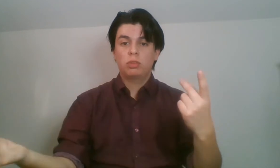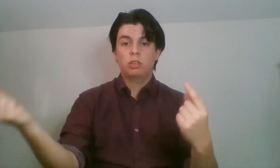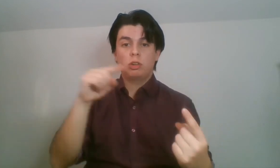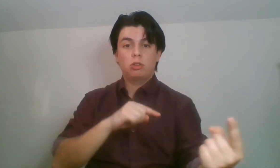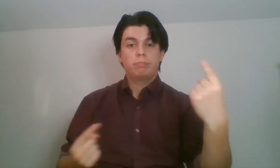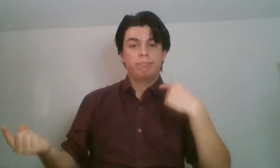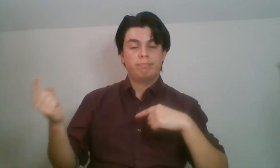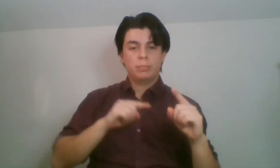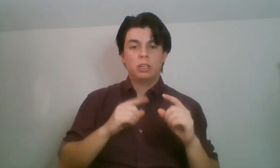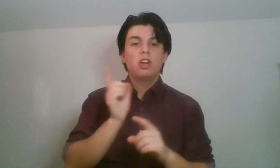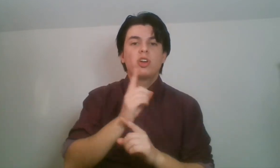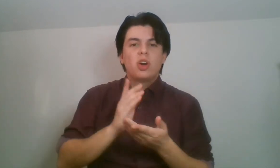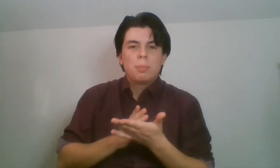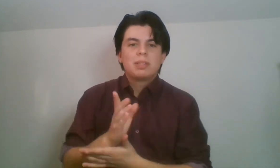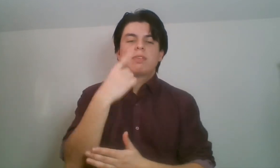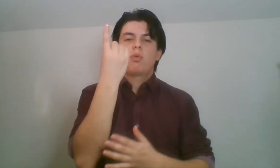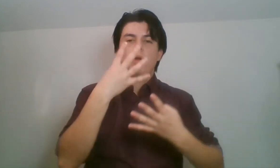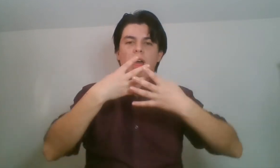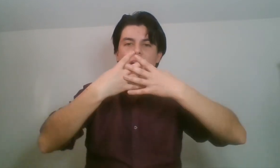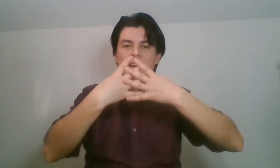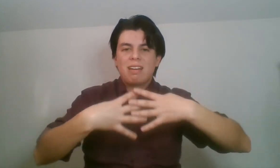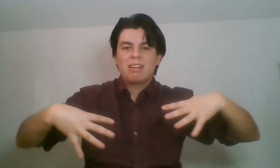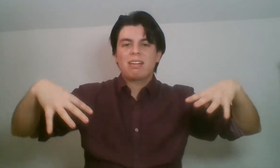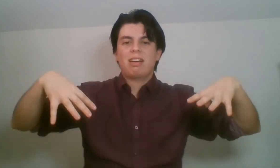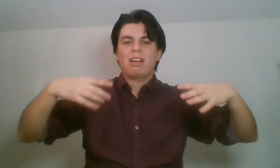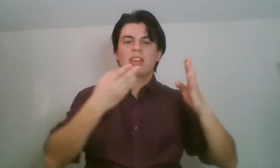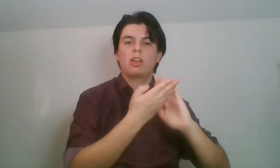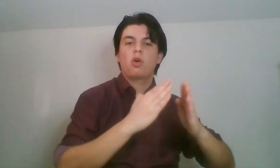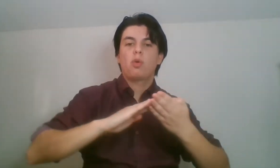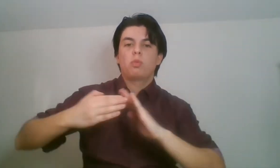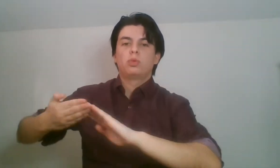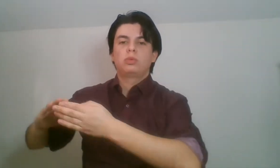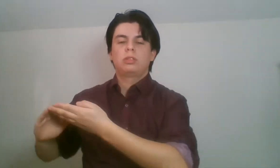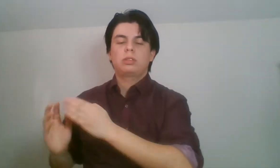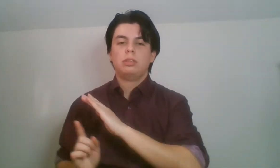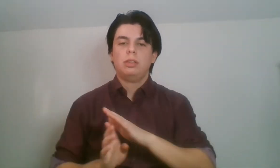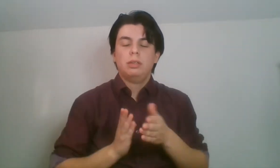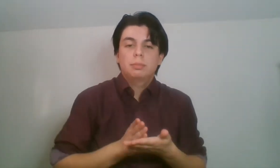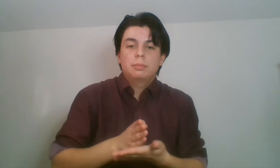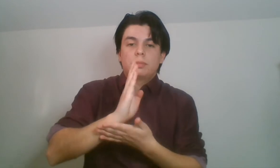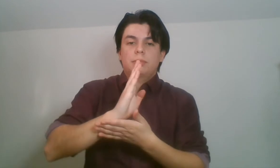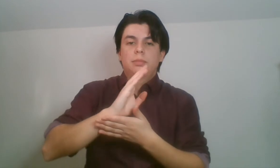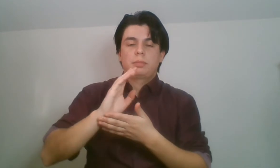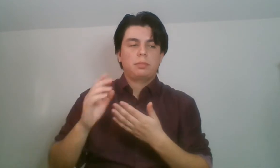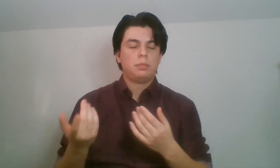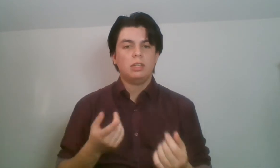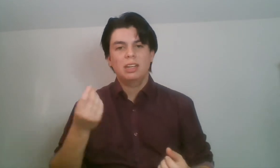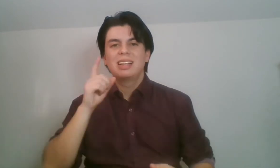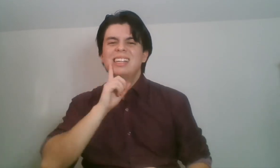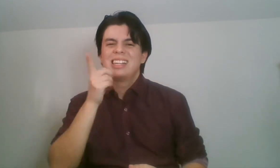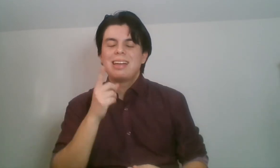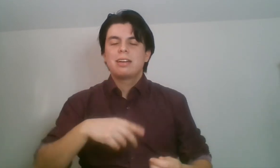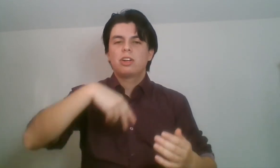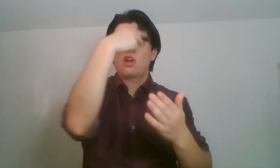una red que se iba y se empezaba a construir, una red comunitaria, que en este caso eran